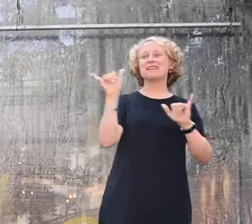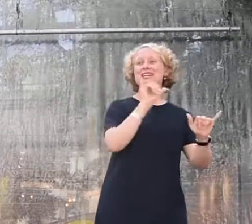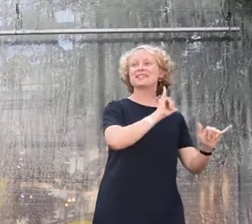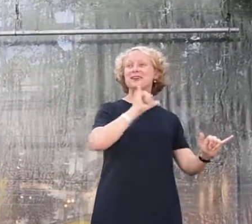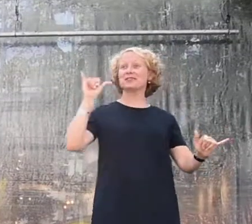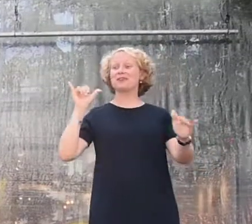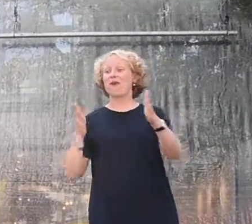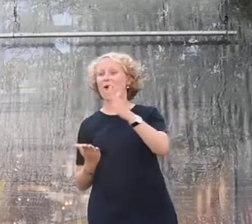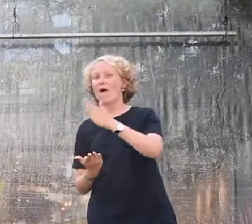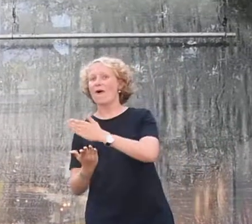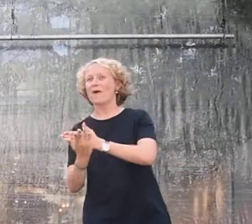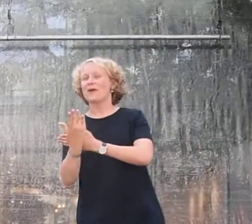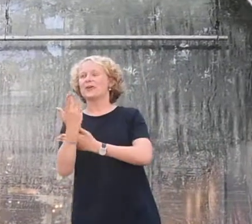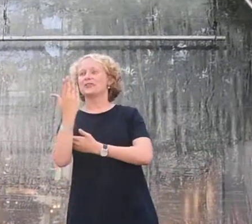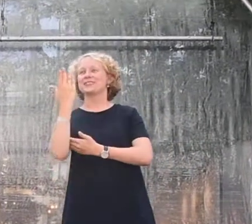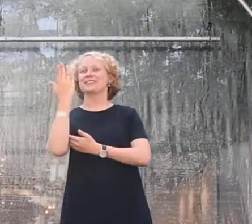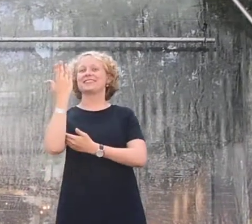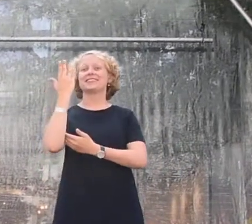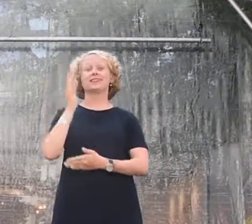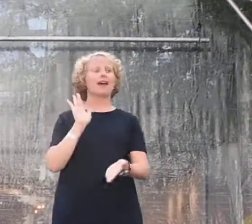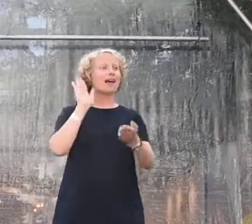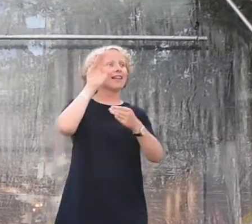altijd feest tot 's ochtends vroeg.